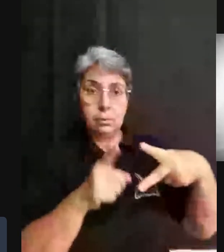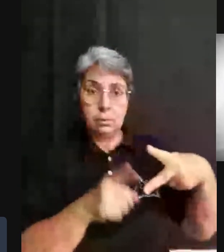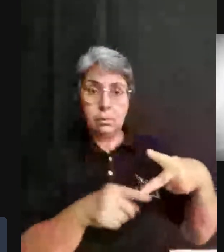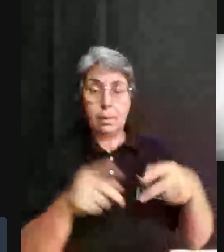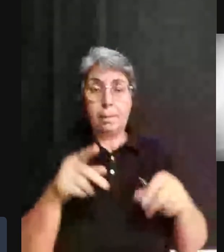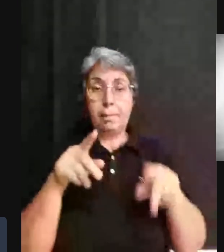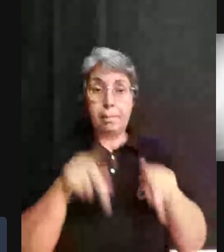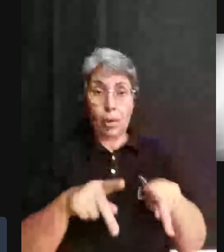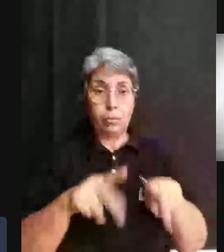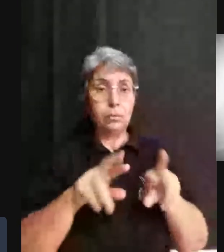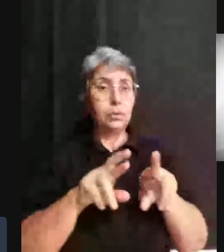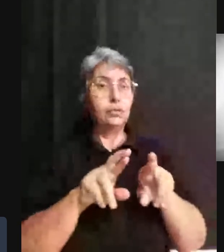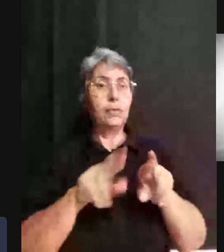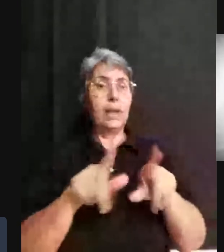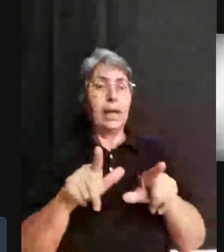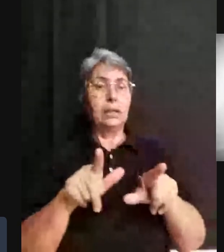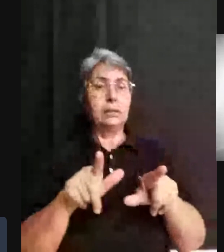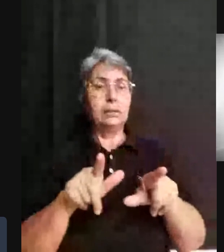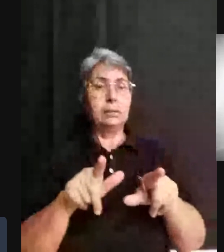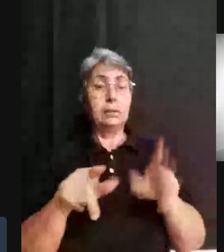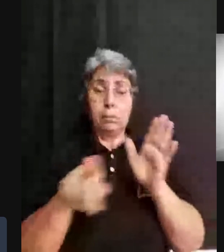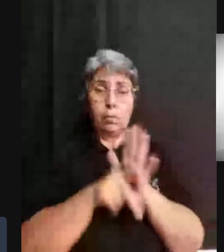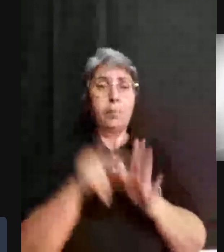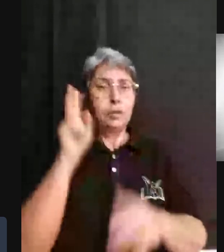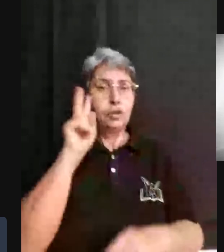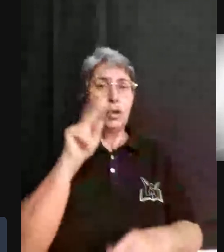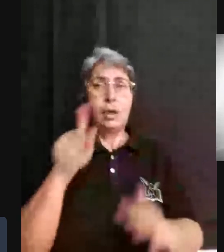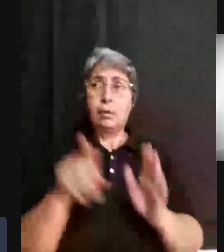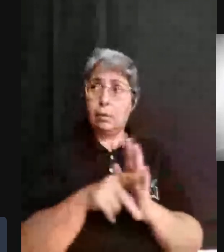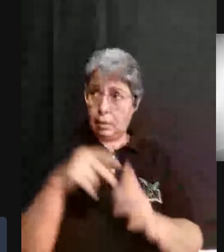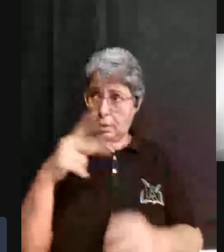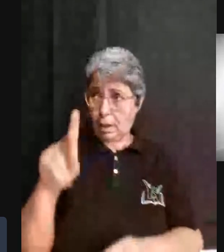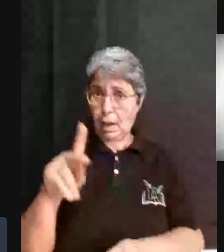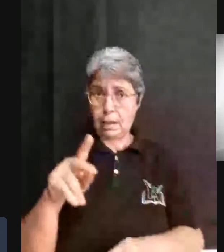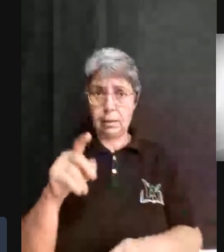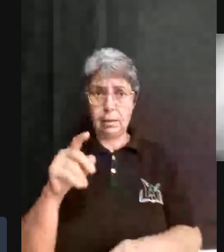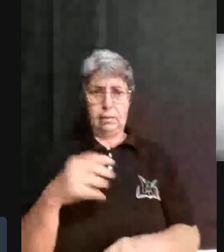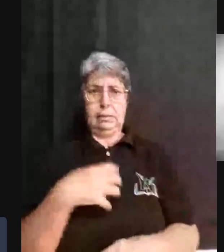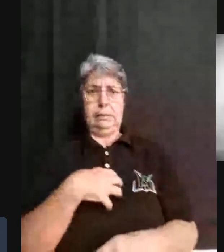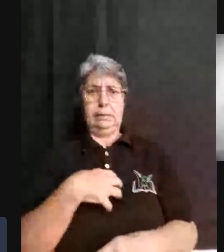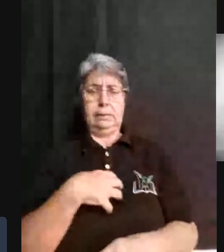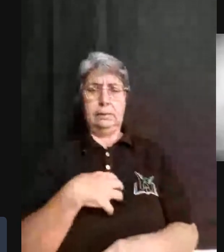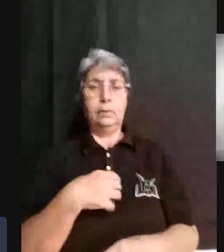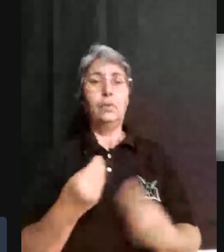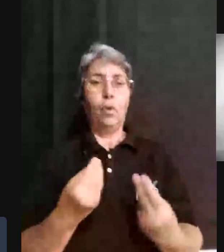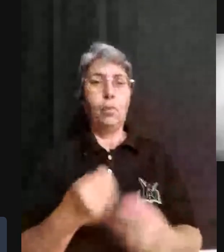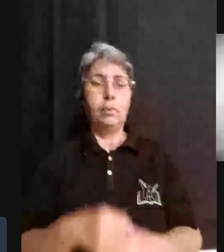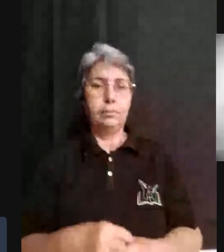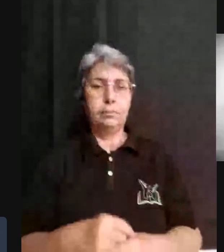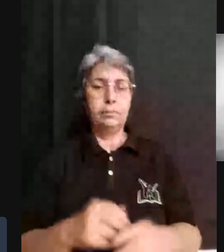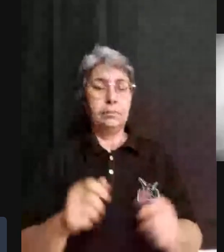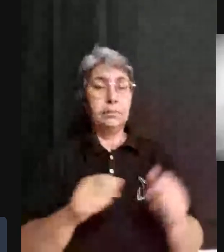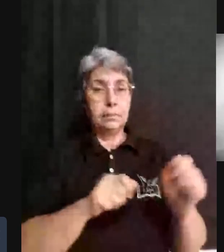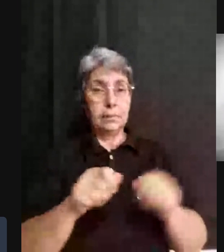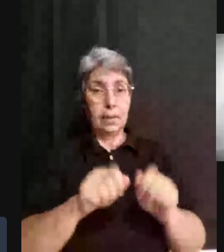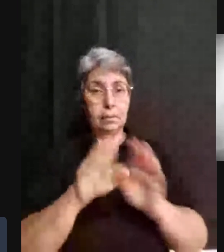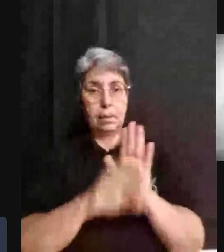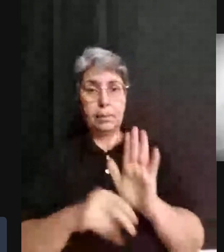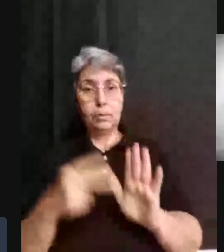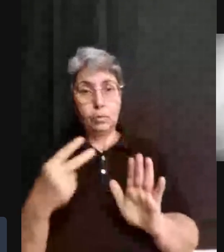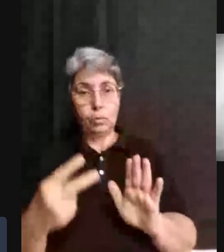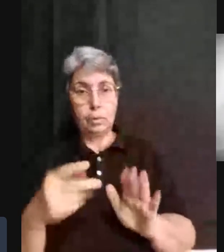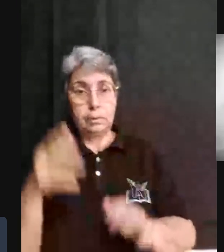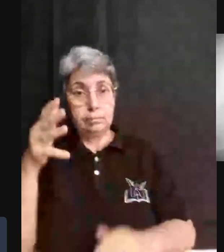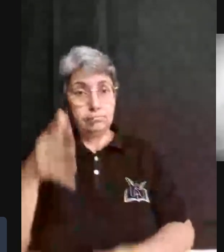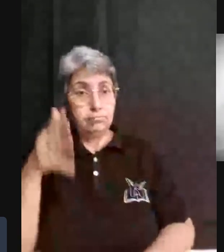ouvem a sua própria história, não é mesmo, Valtinho? Exatamente. No livro de Atos, no capítulo 2, no discurso de Pedro,